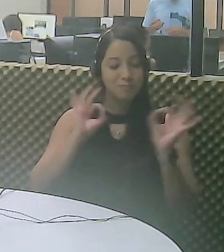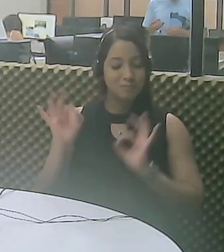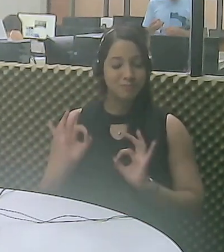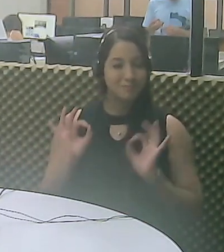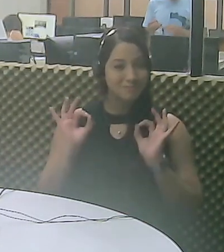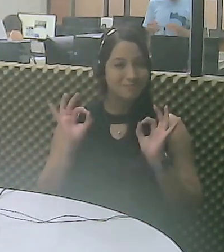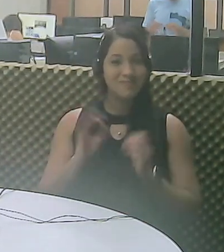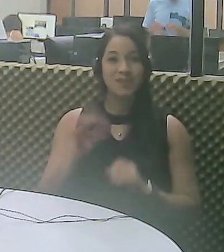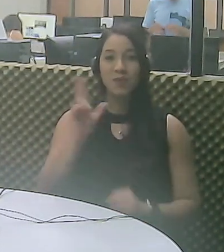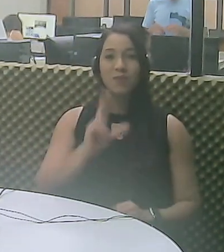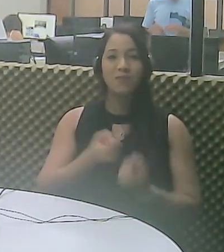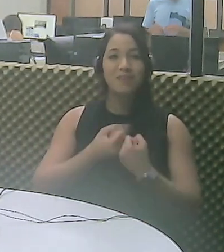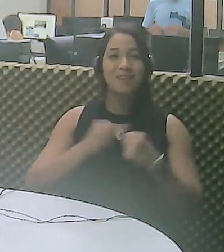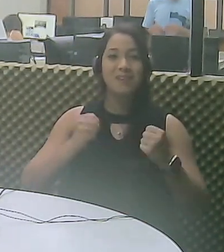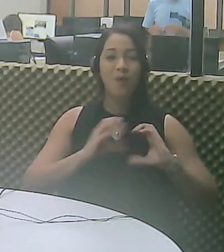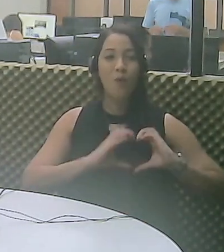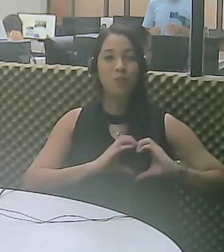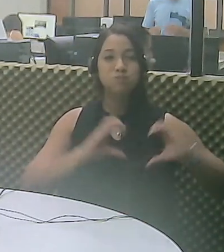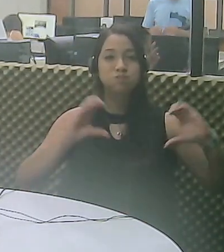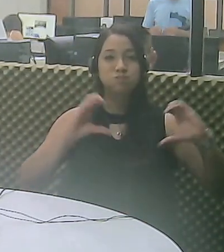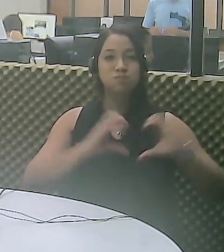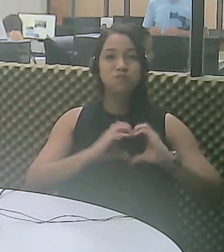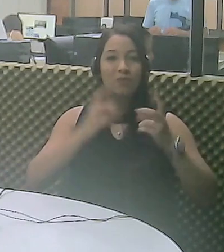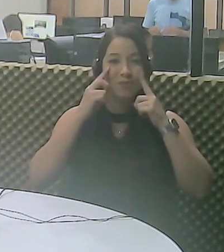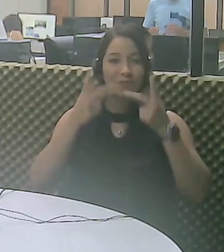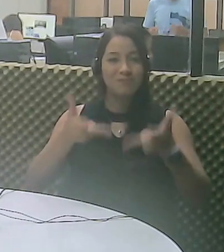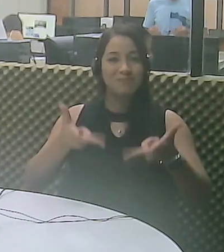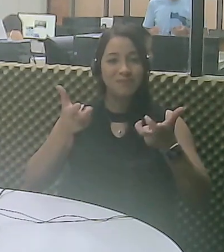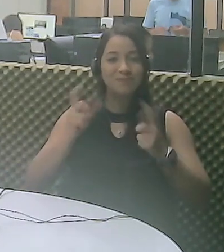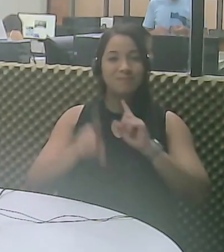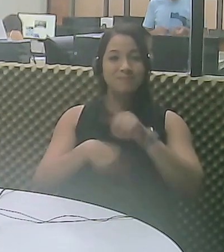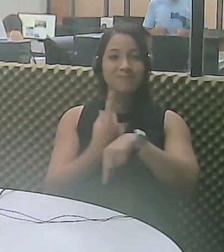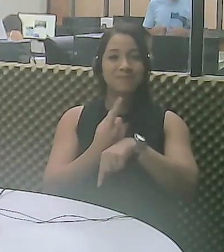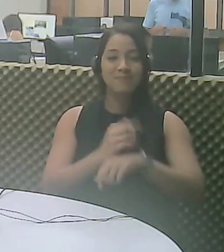fez. Uberlândia tá enorme e o coração grandão de ver a Lara mandando bem.